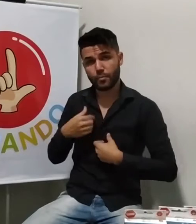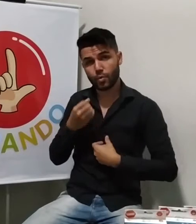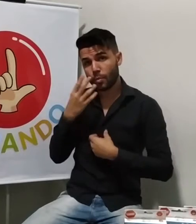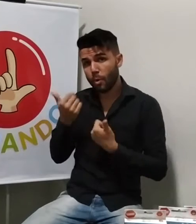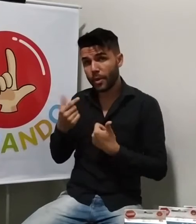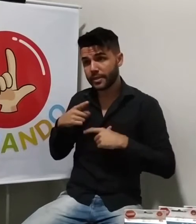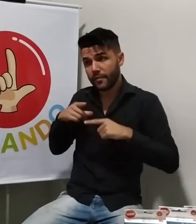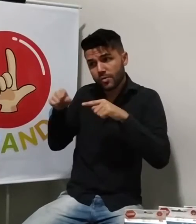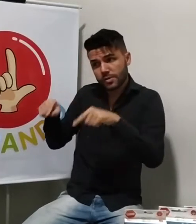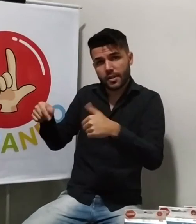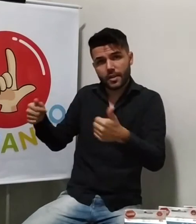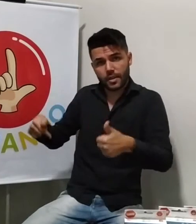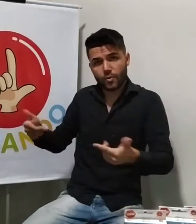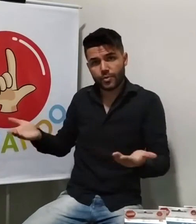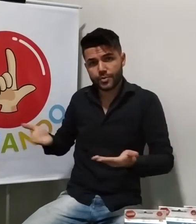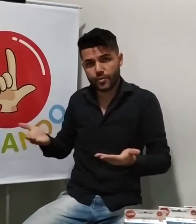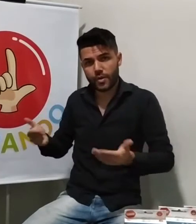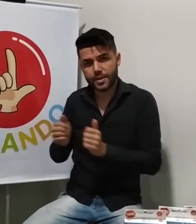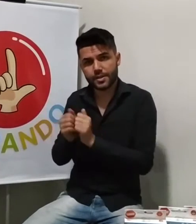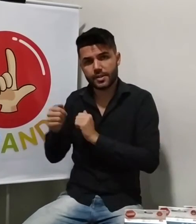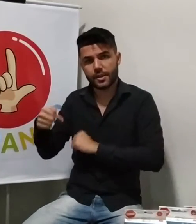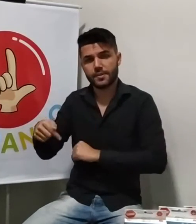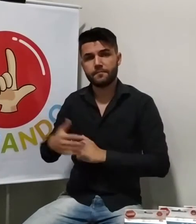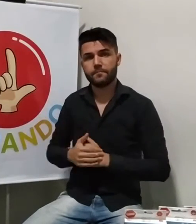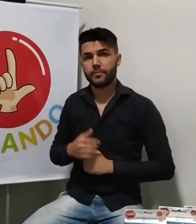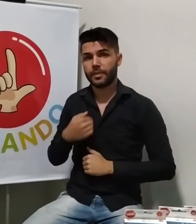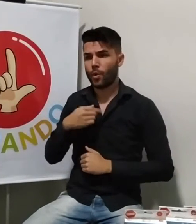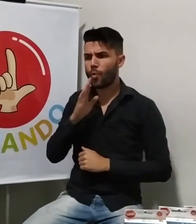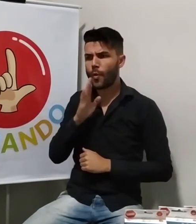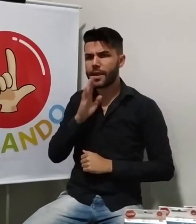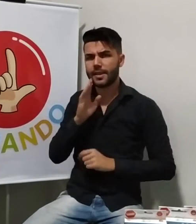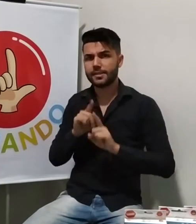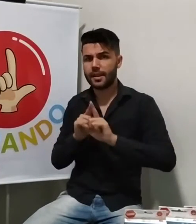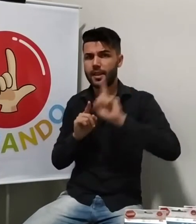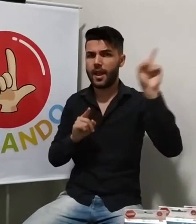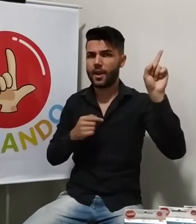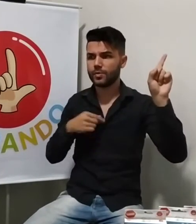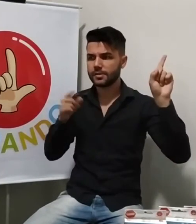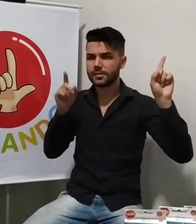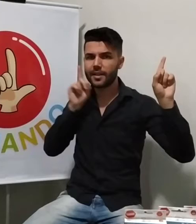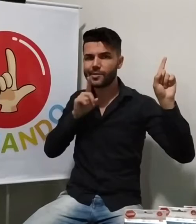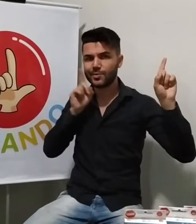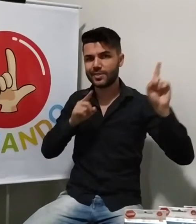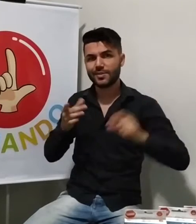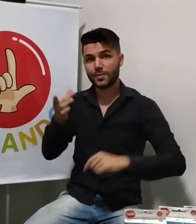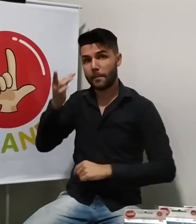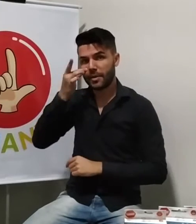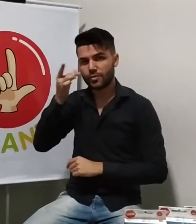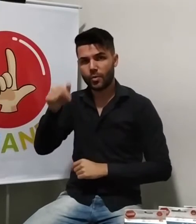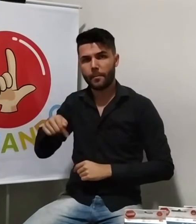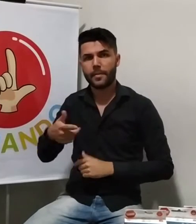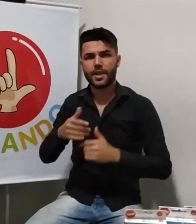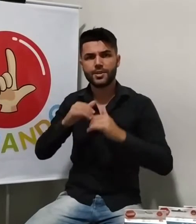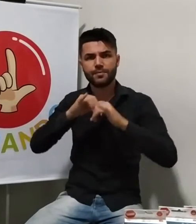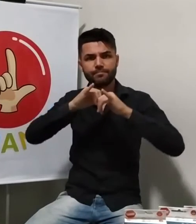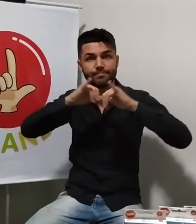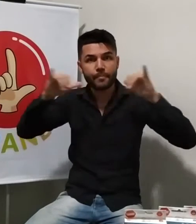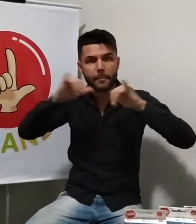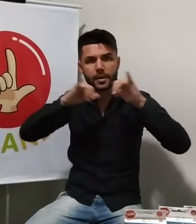tem feito aí ao redor do mundo. Tem sido bastante reconhecido aí nesse mundo da tecnologia. Nós assistimos um jogo junto lá do Orlando City. Foi muito bacana, né? Foi uma